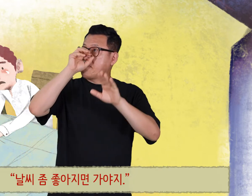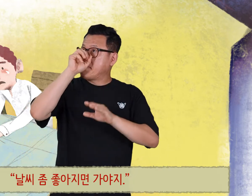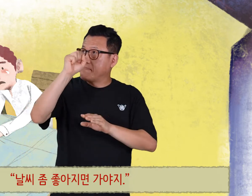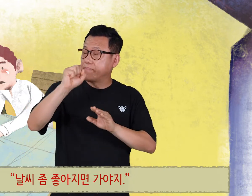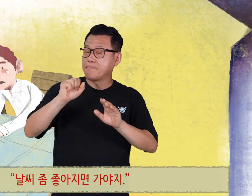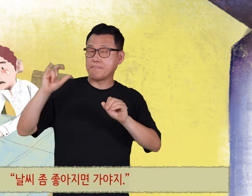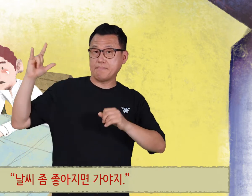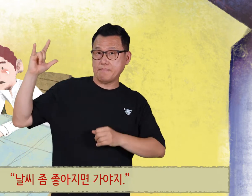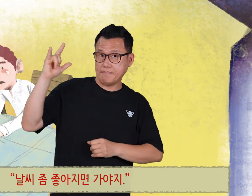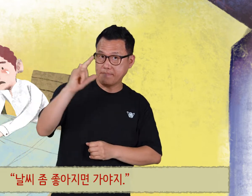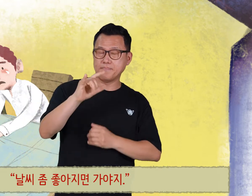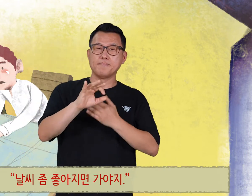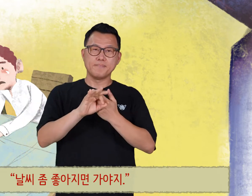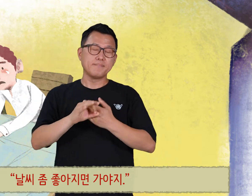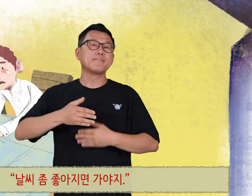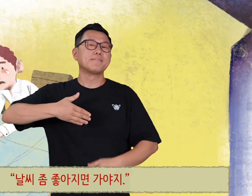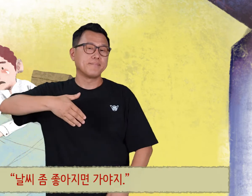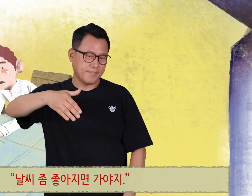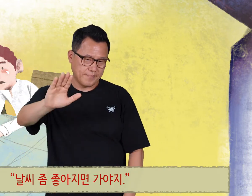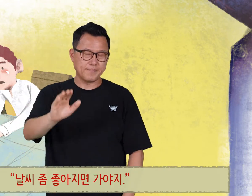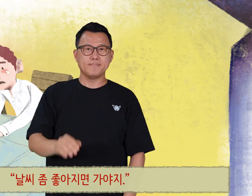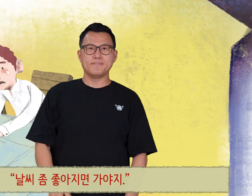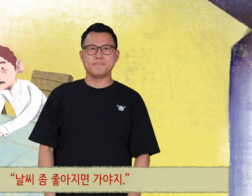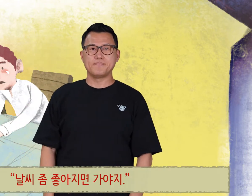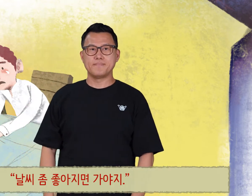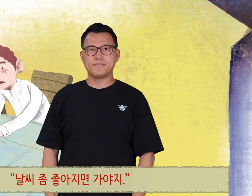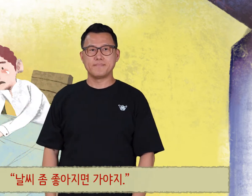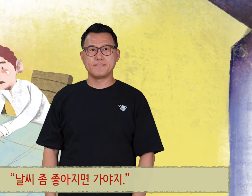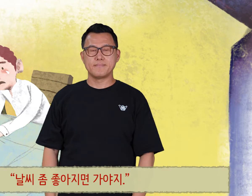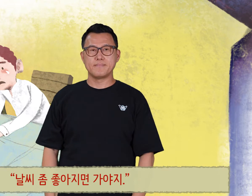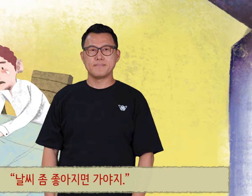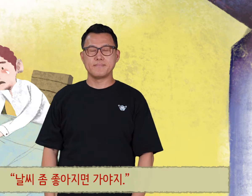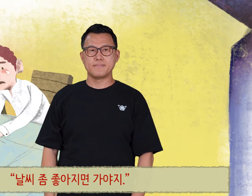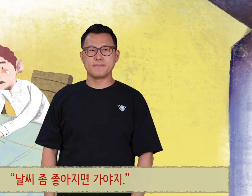날씨 좀 좋아지면 가야지.